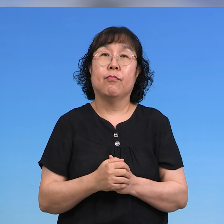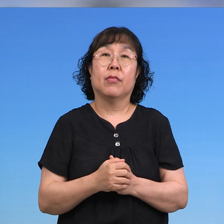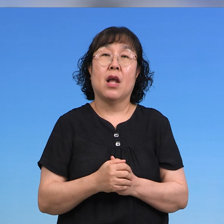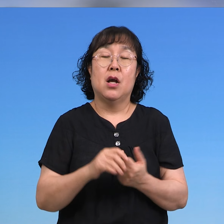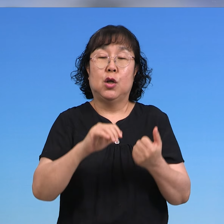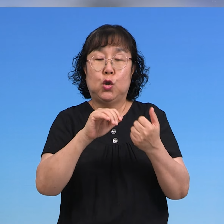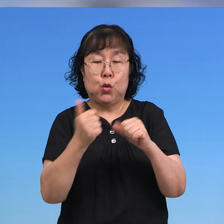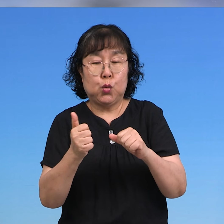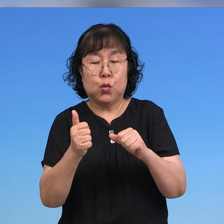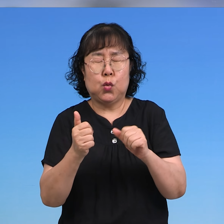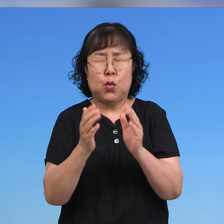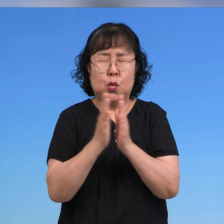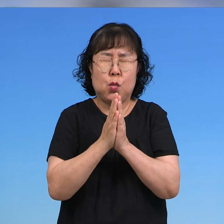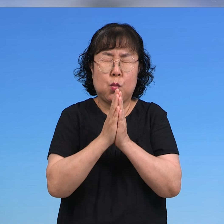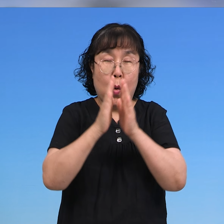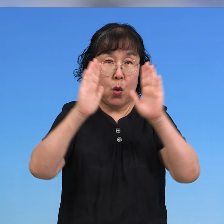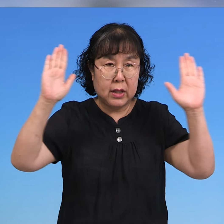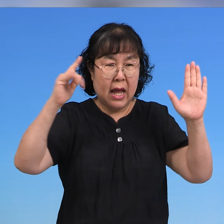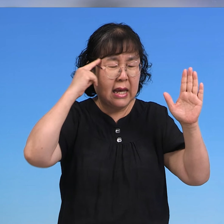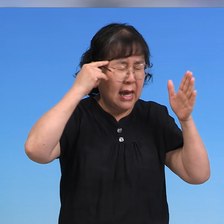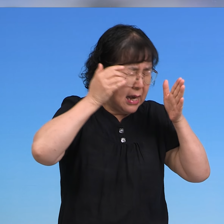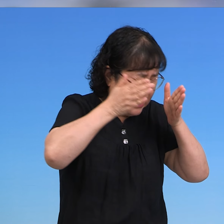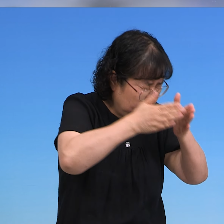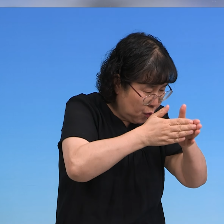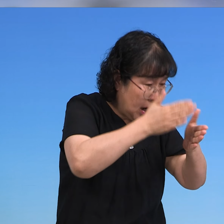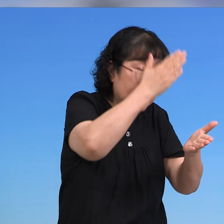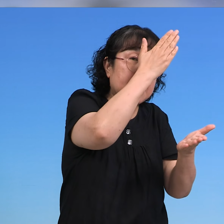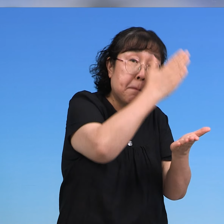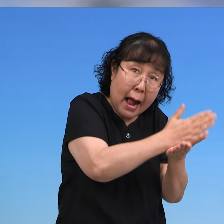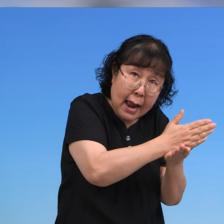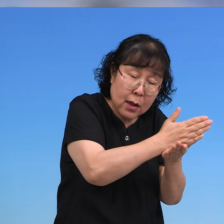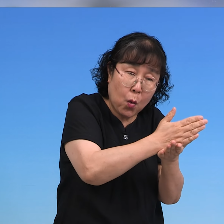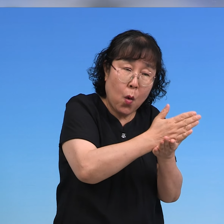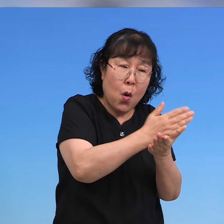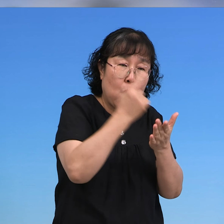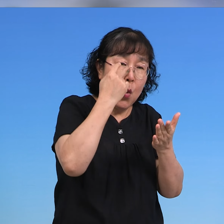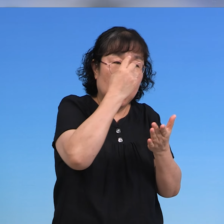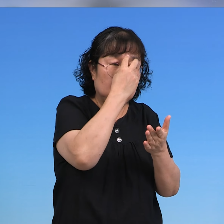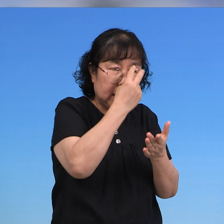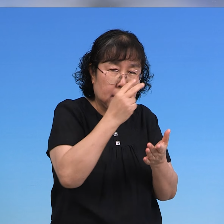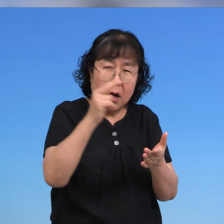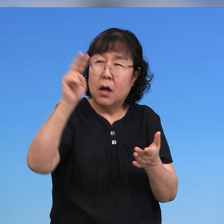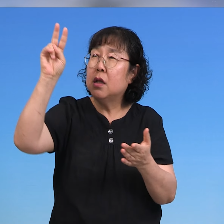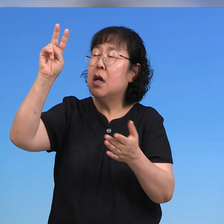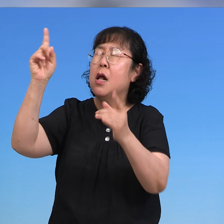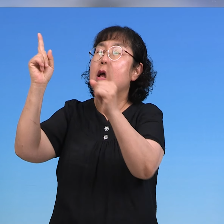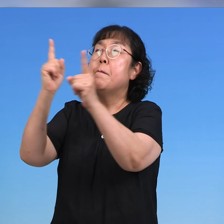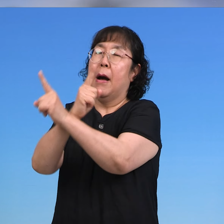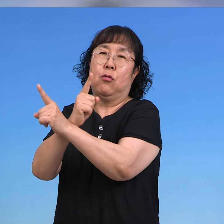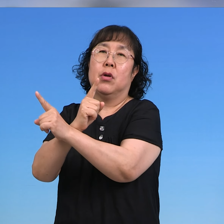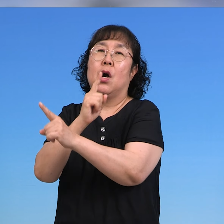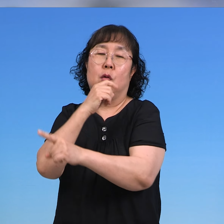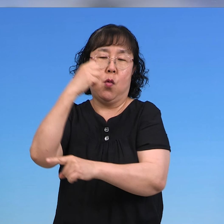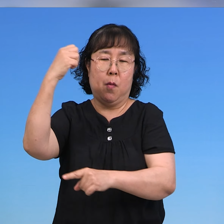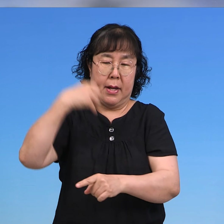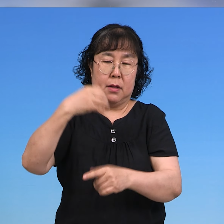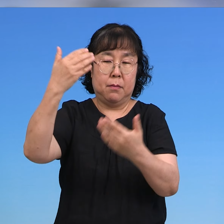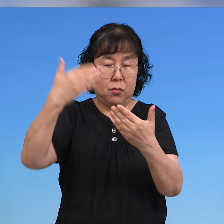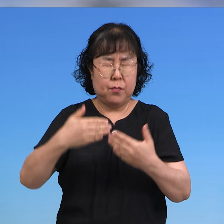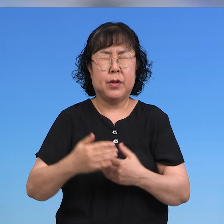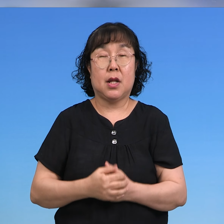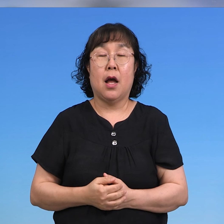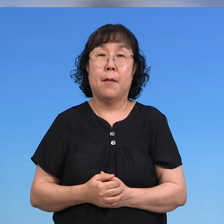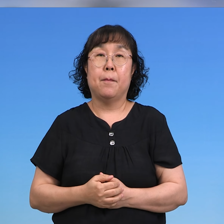죽은 모세에게 몰두하고 있는 그들의 시선을 어디로 옮기는지 하나님의 상상력을 한번 생각을 해보세요.